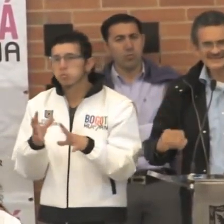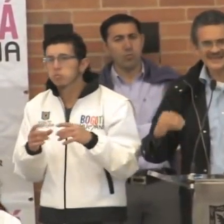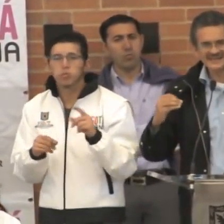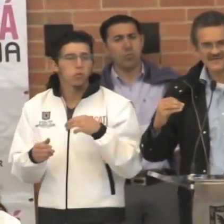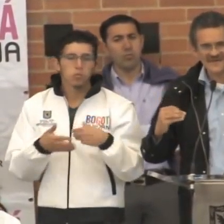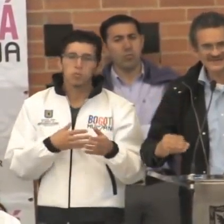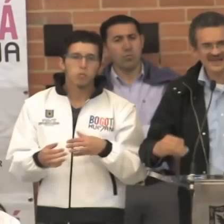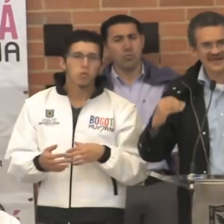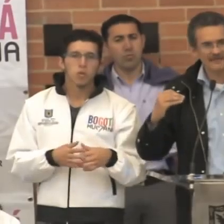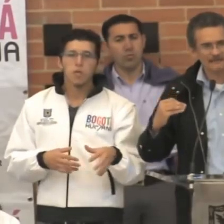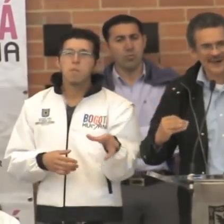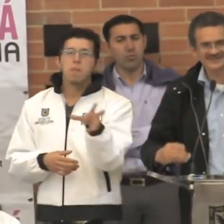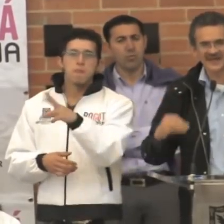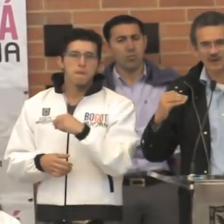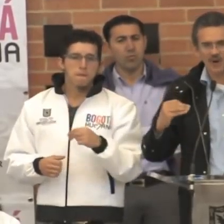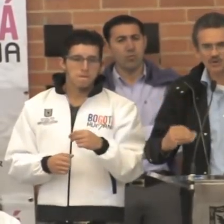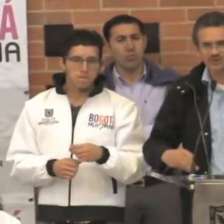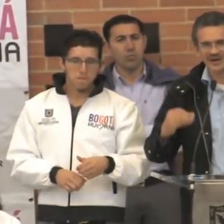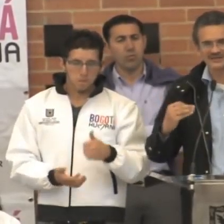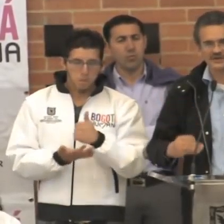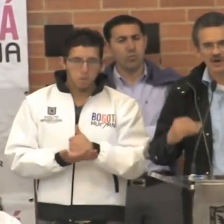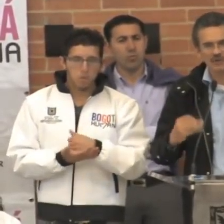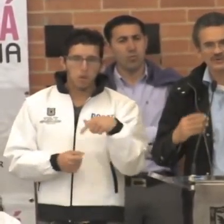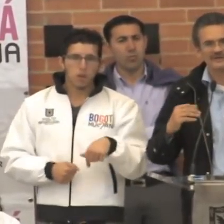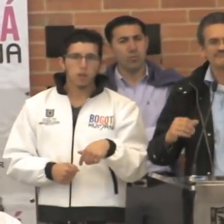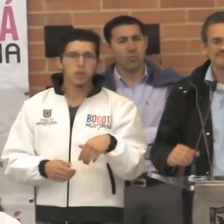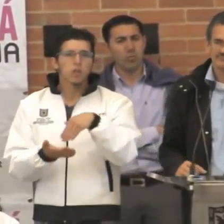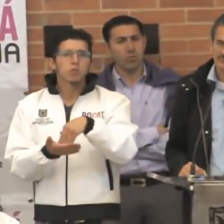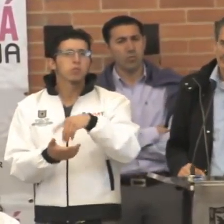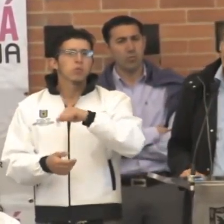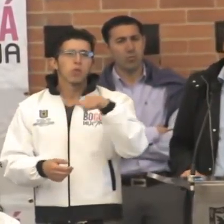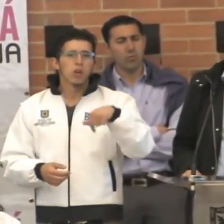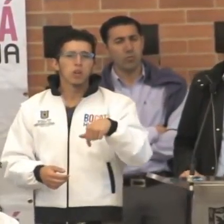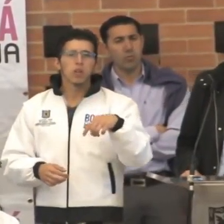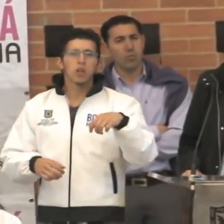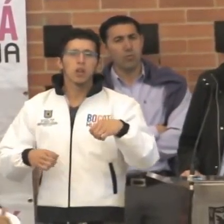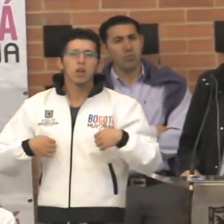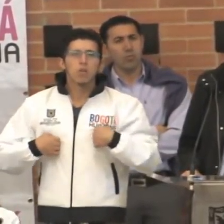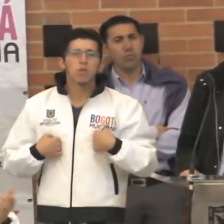organic en defensa de la empresa de acuaducto y alcantarillado de Bogotá.